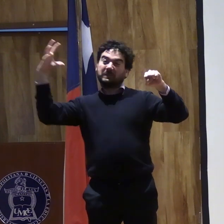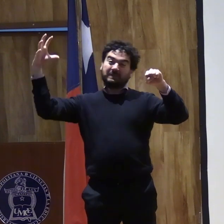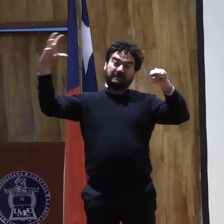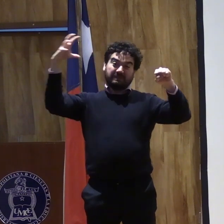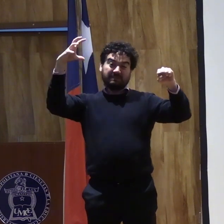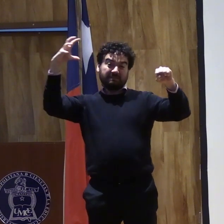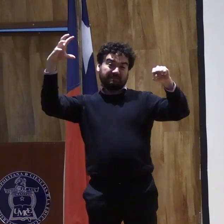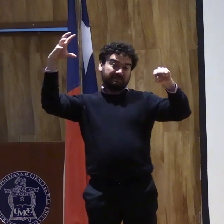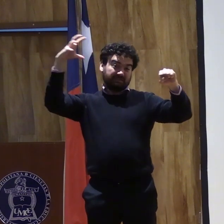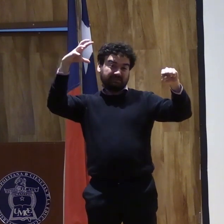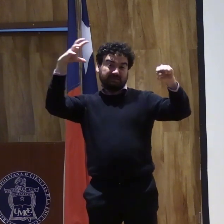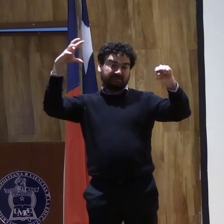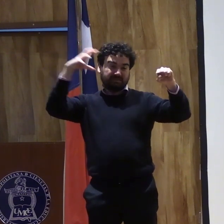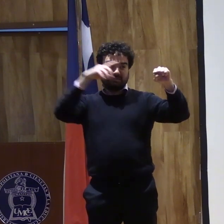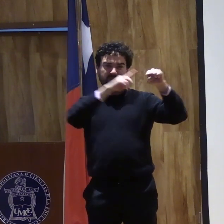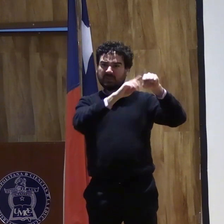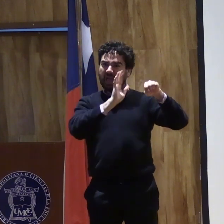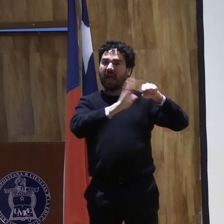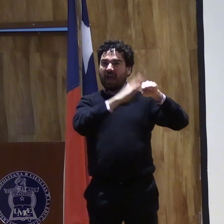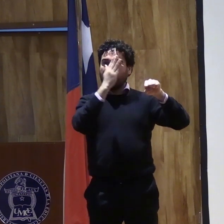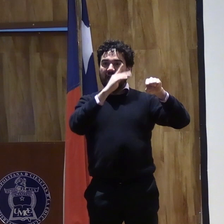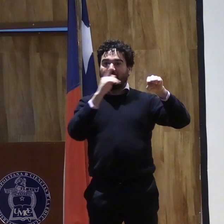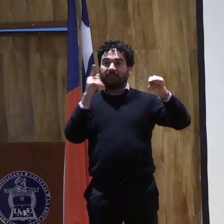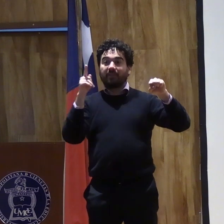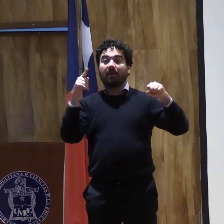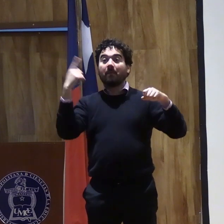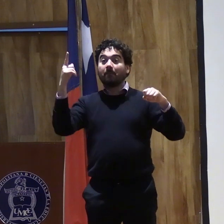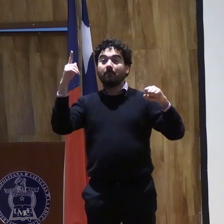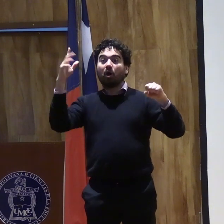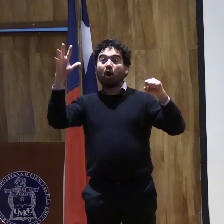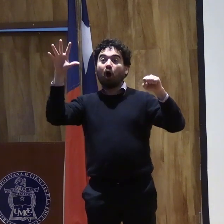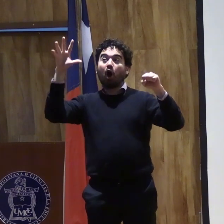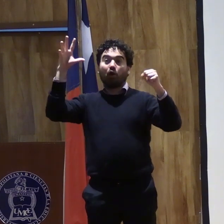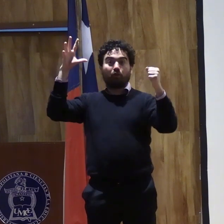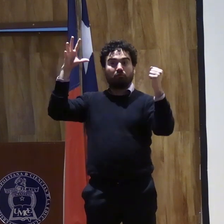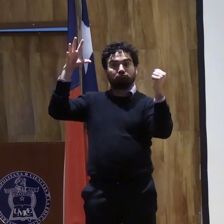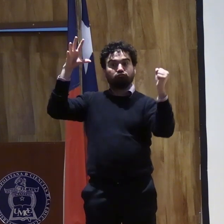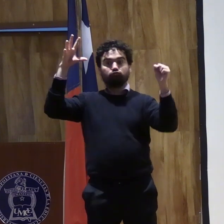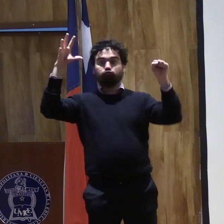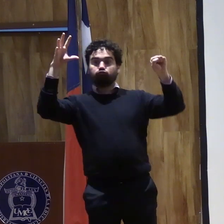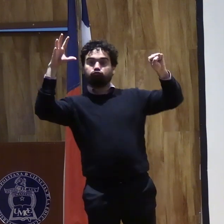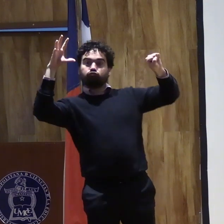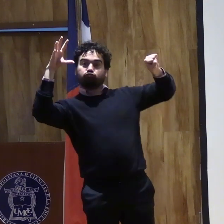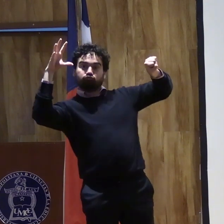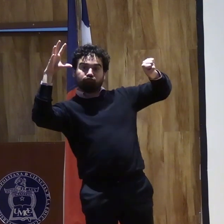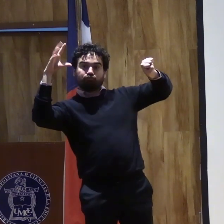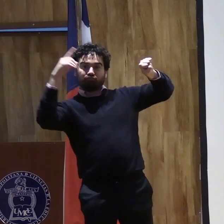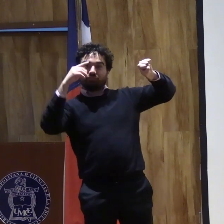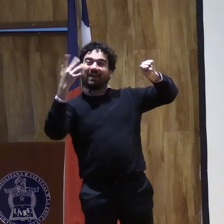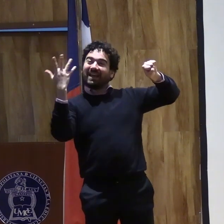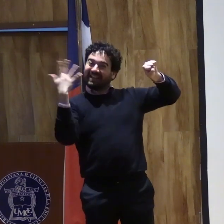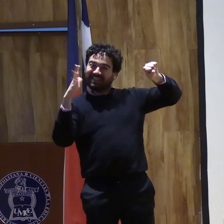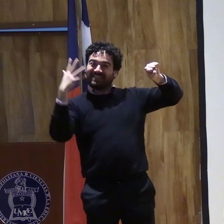el lugar donde uno estaría en la luna por otros 15 días. Y la luna se enfría